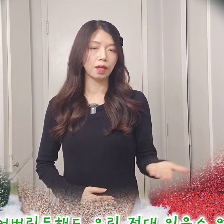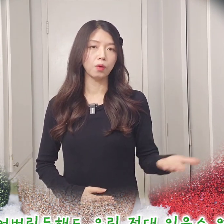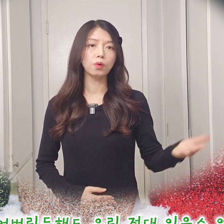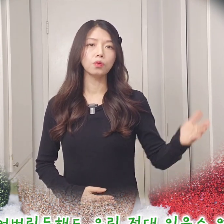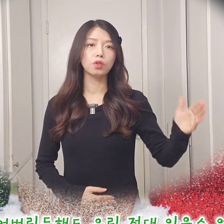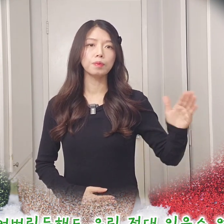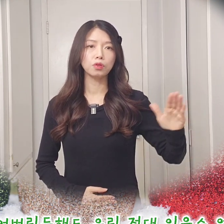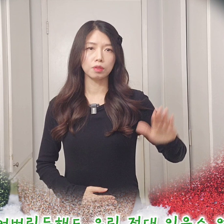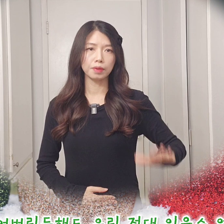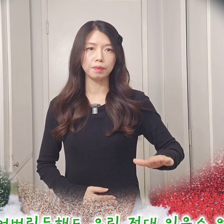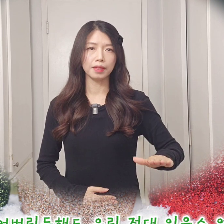그대로 뒤집어 주시면 됩니다.